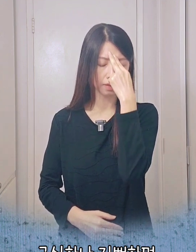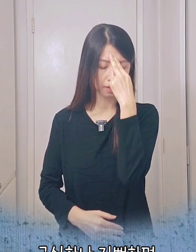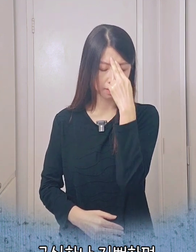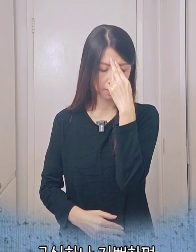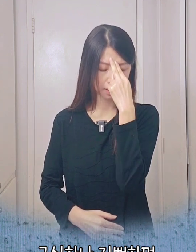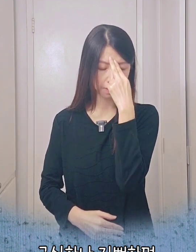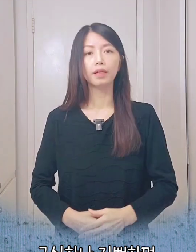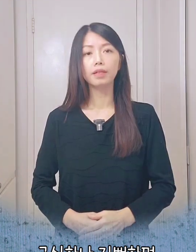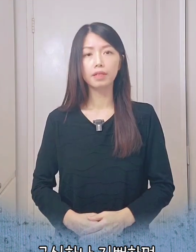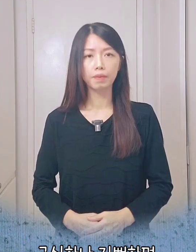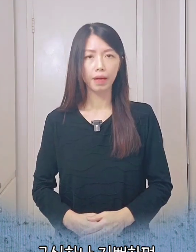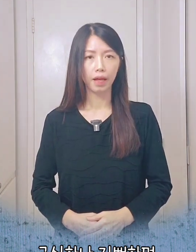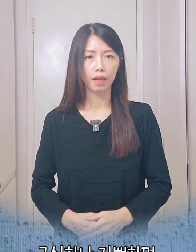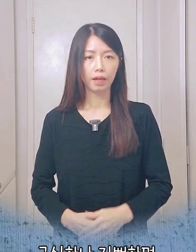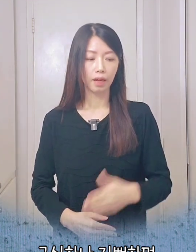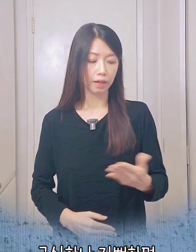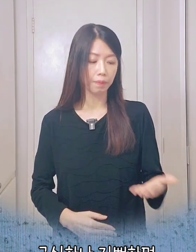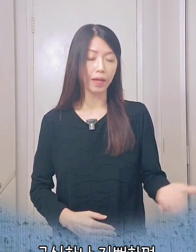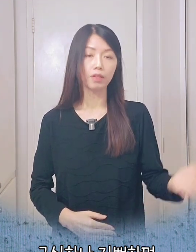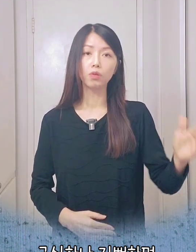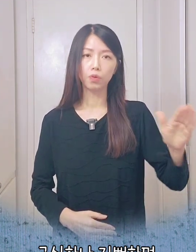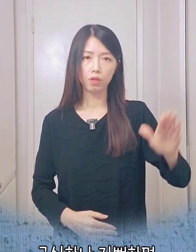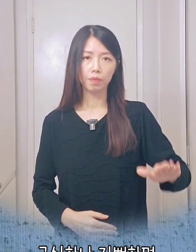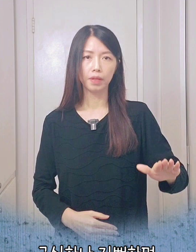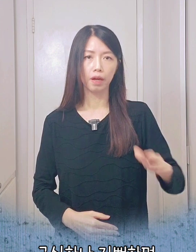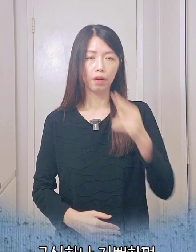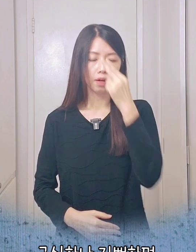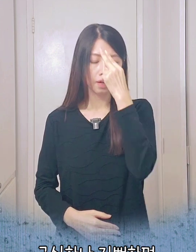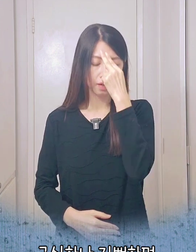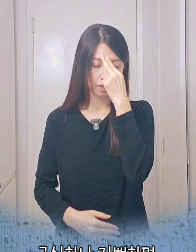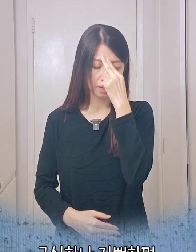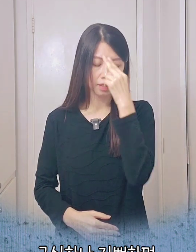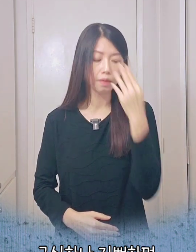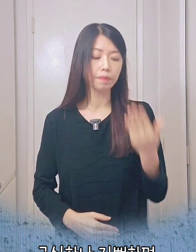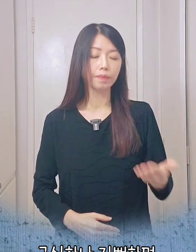되겠습니다. 근심하나. 아까 반전소 해주시면 돼요.